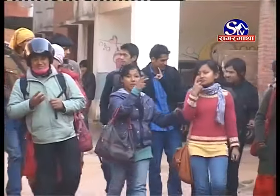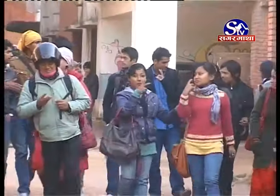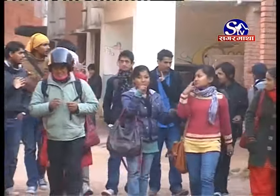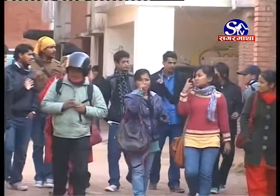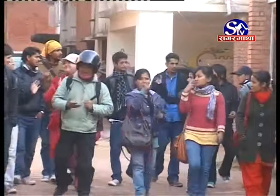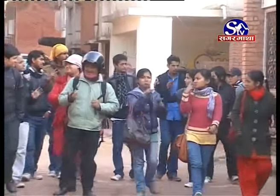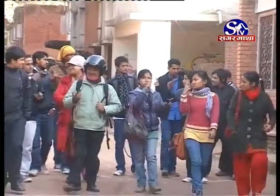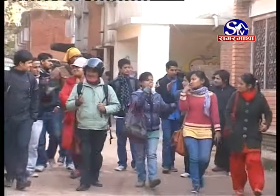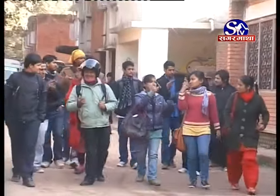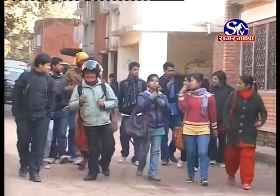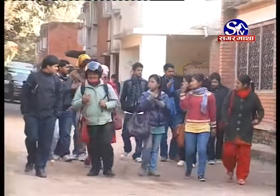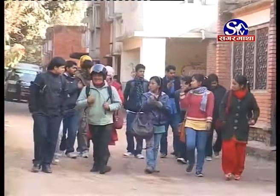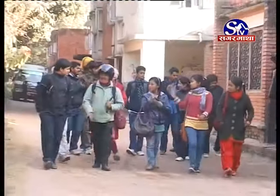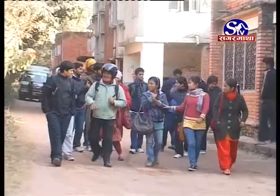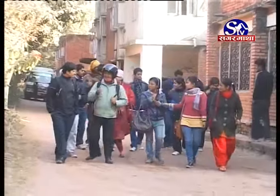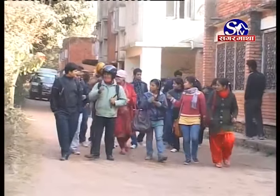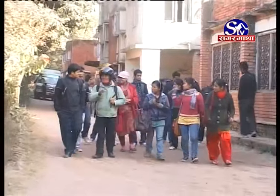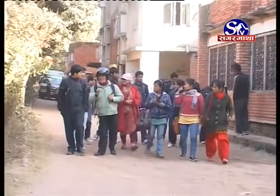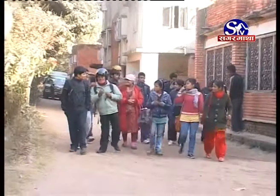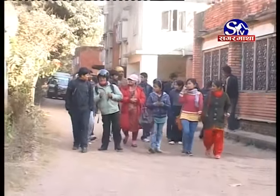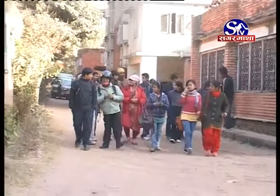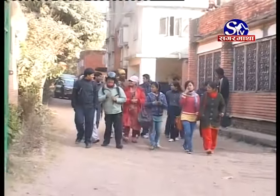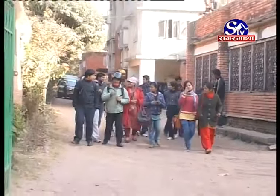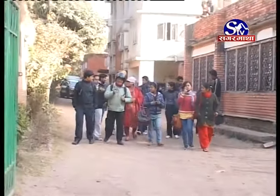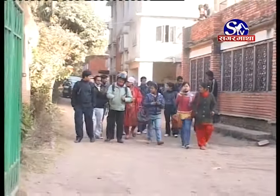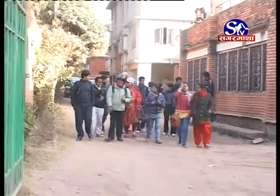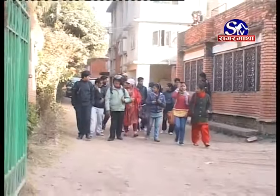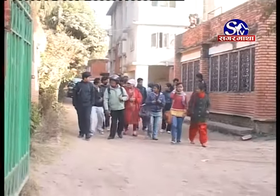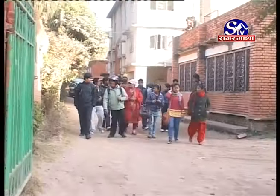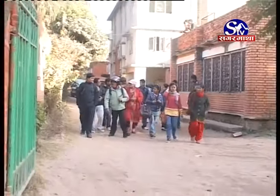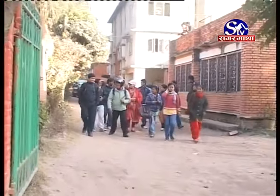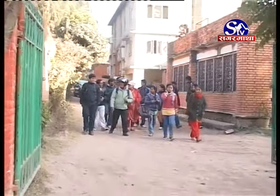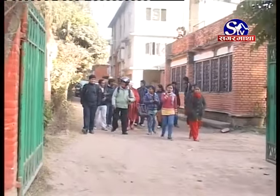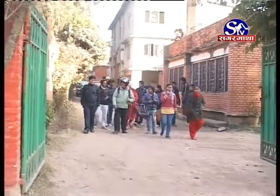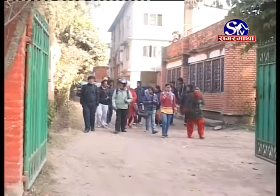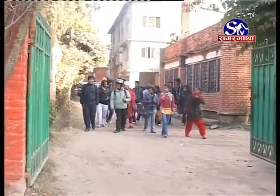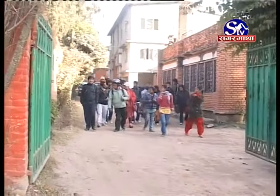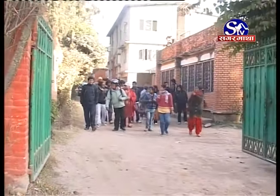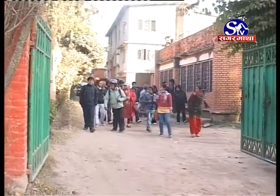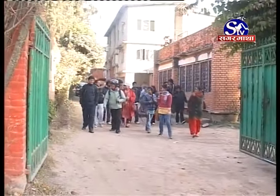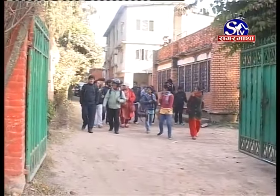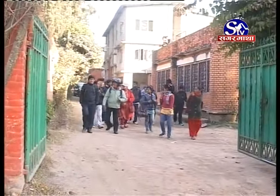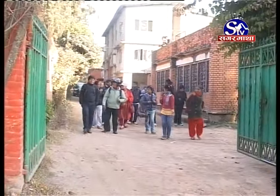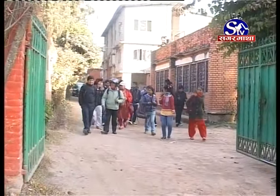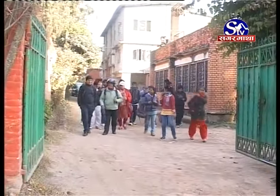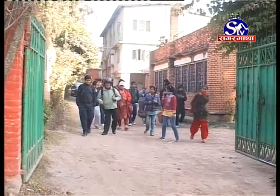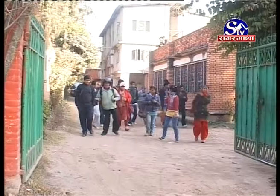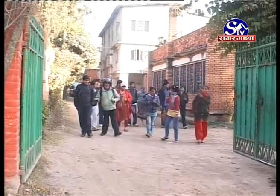त्यसो त प्रवेशिका परीक्षामा बहिरा विद्यालयबाट सहभागी हुनेहरूले राम्रो स्थानसहित परीक्षा